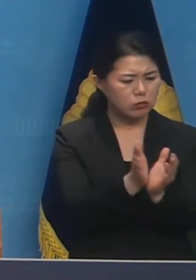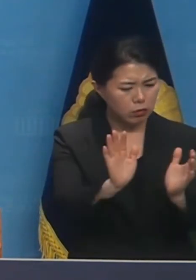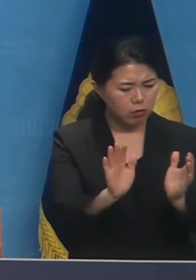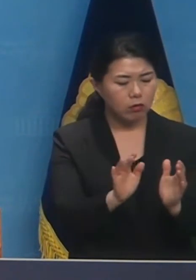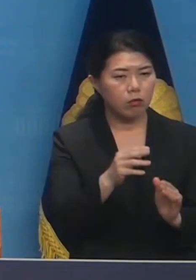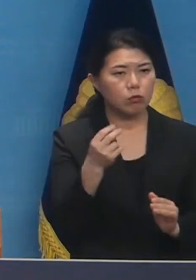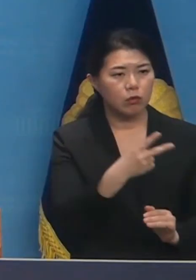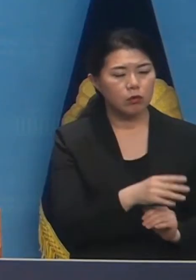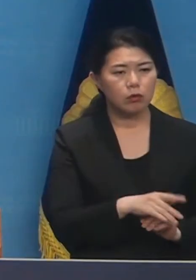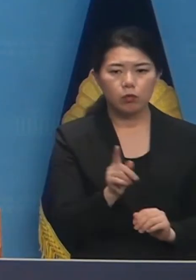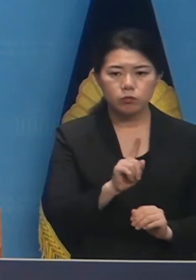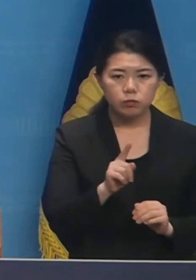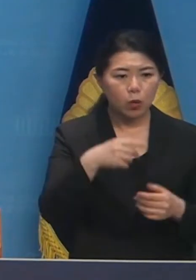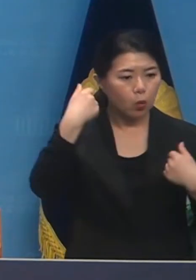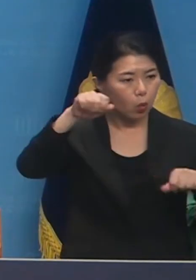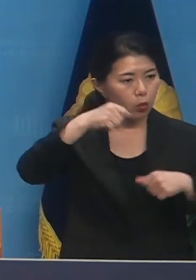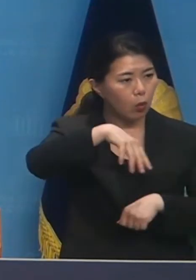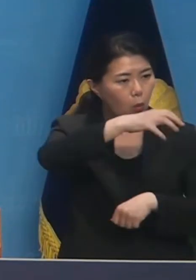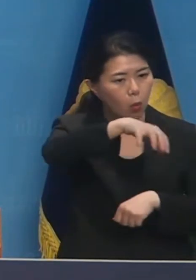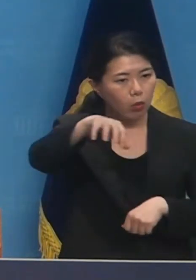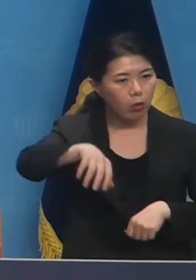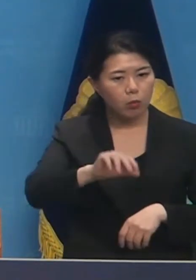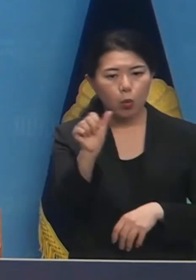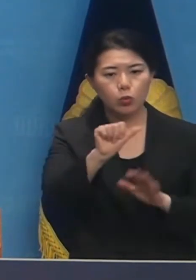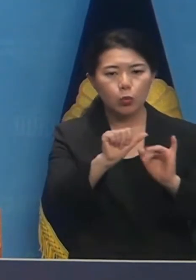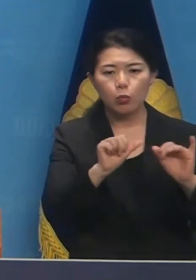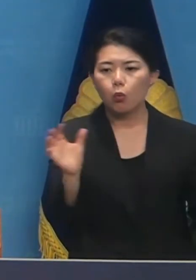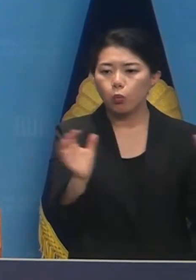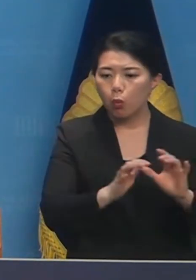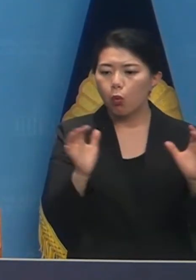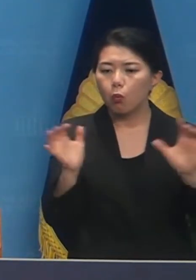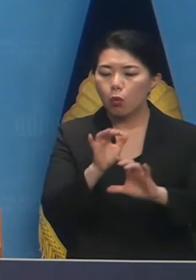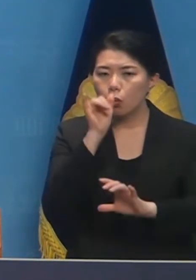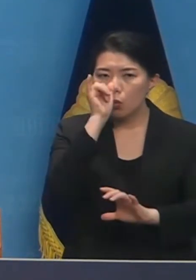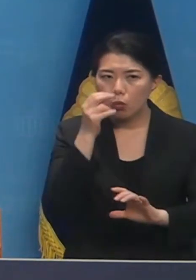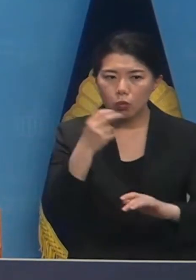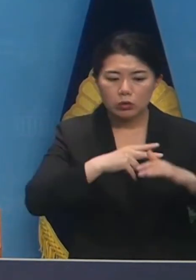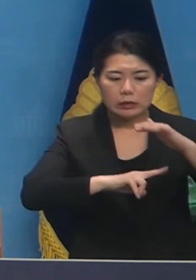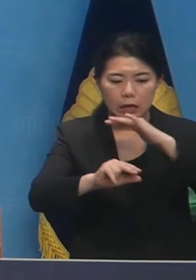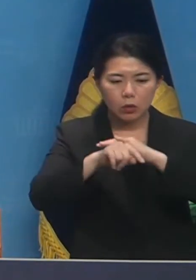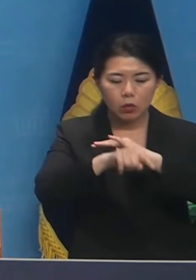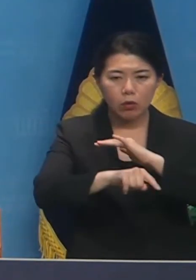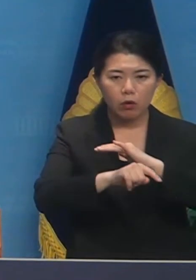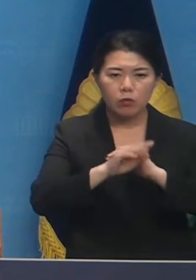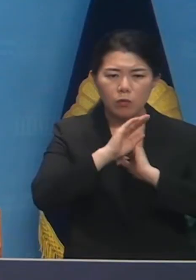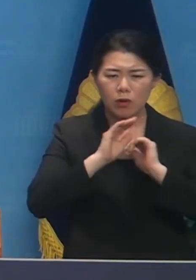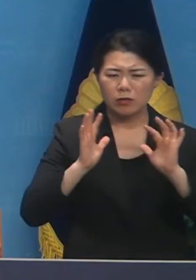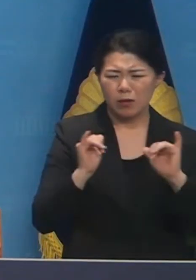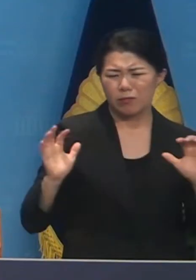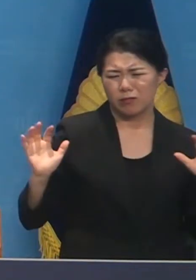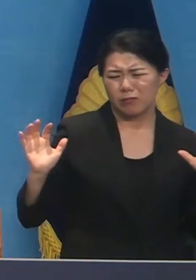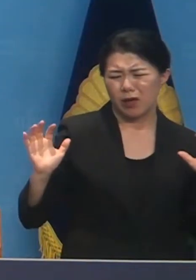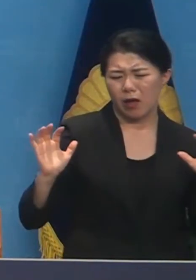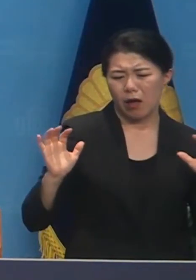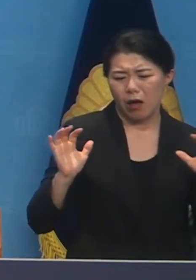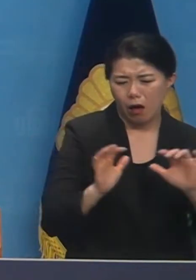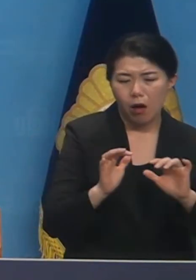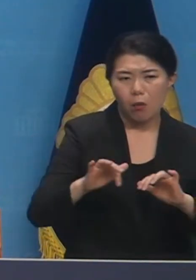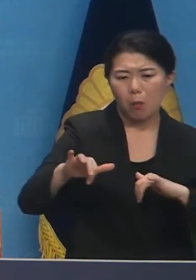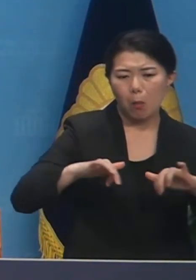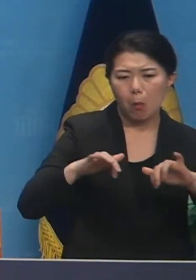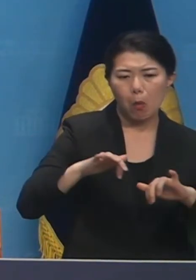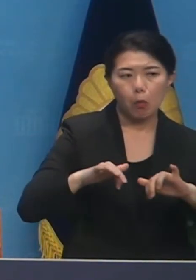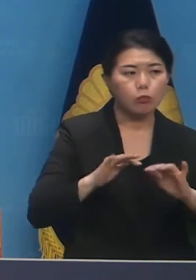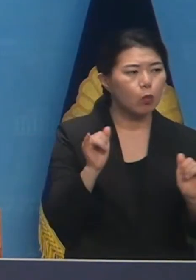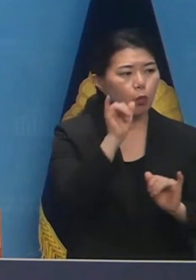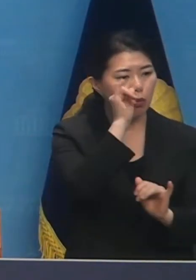맞고 어떤 공연장에서는 5,000명 이상도 모이고 지하철에 수십억 명이 총 이동인구가